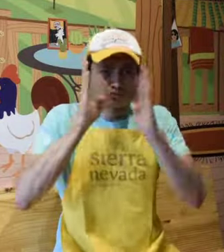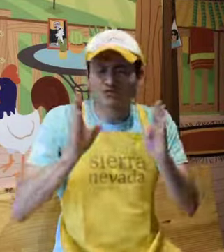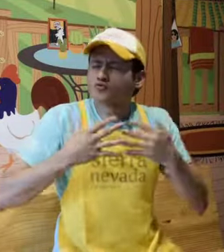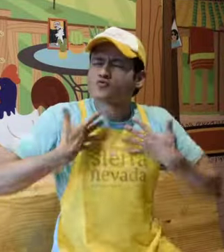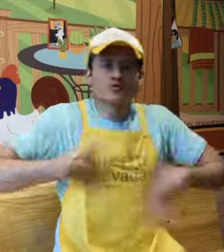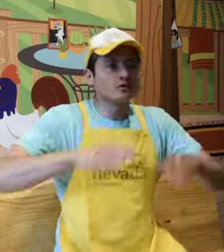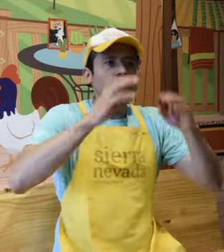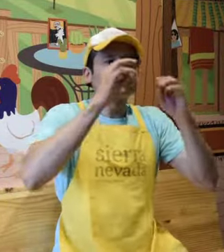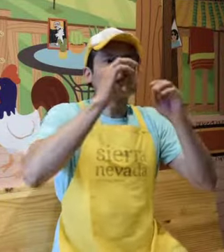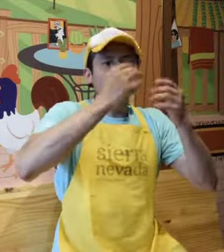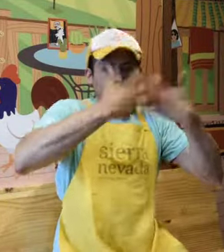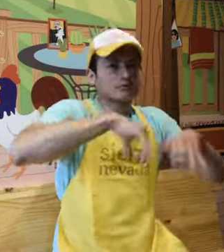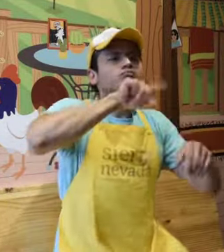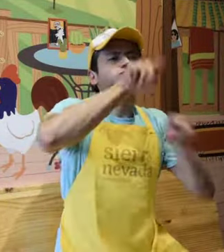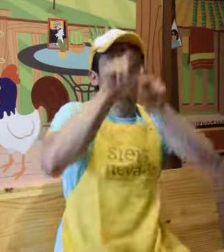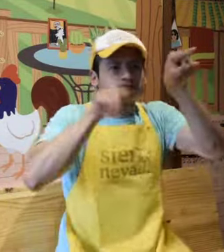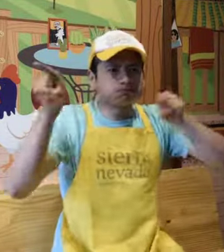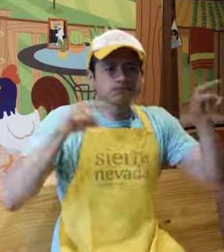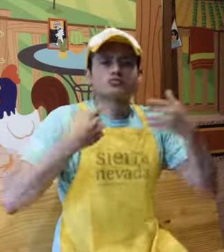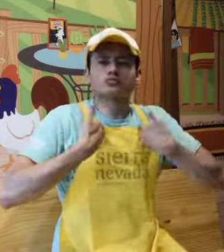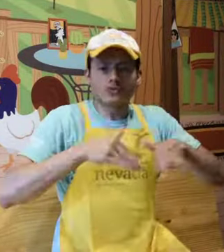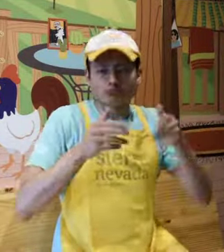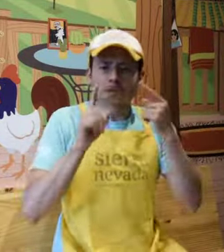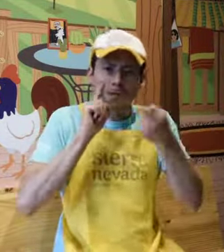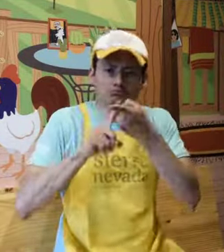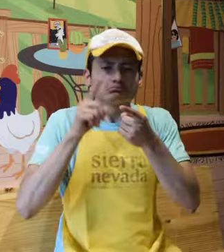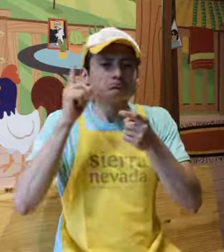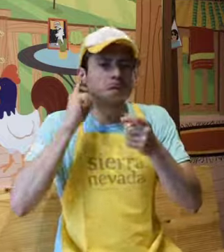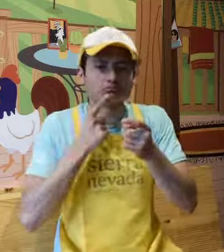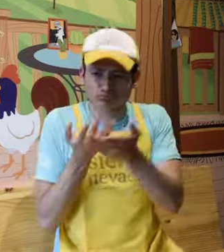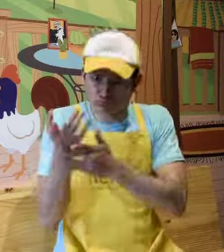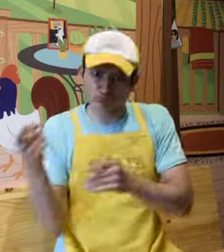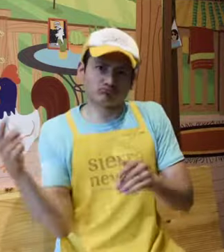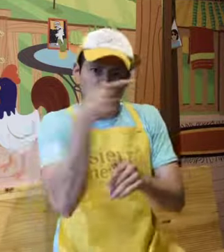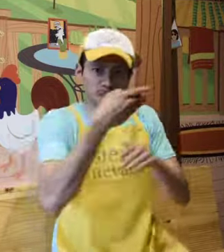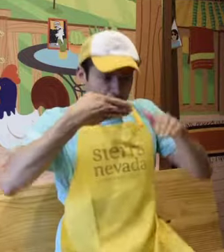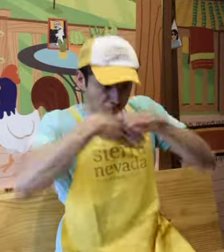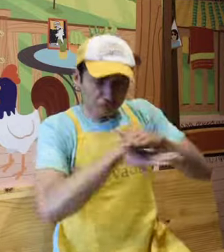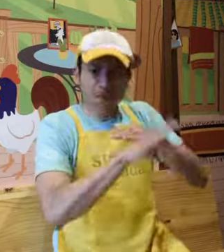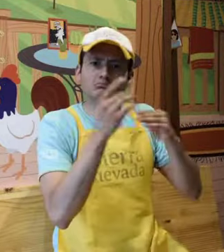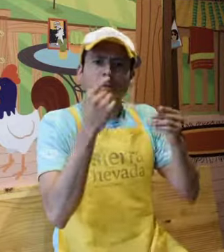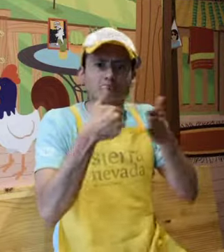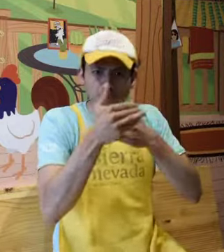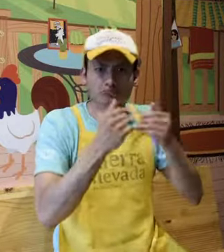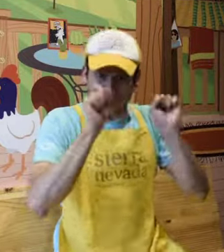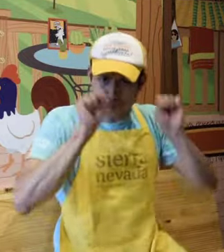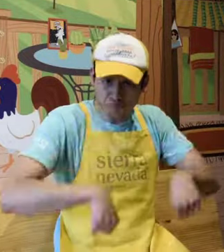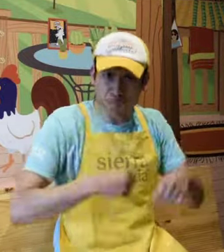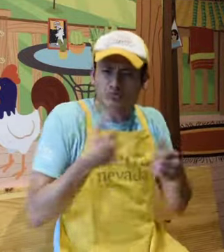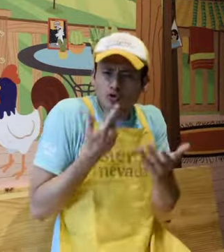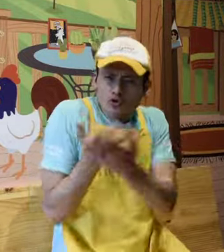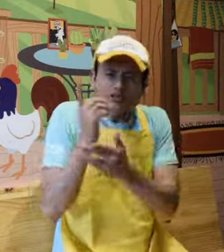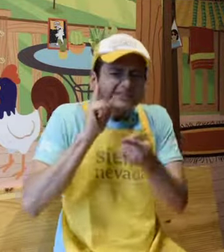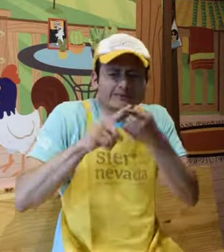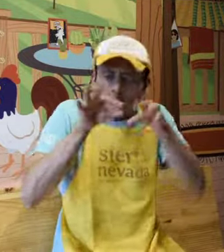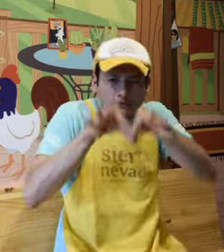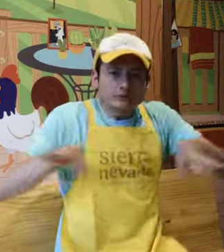Allí van a tener atención con servicio de interpretación en donde van a poder ayudarlos a encontrar un trabajo. El